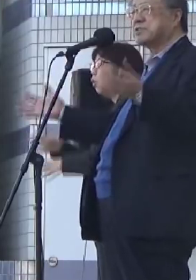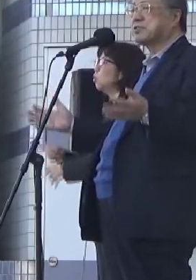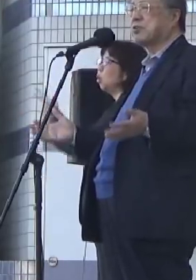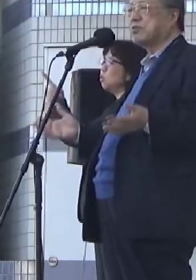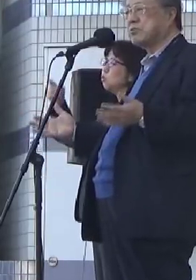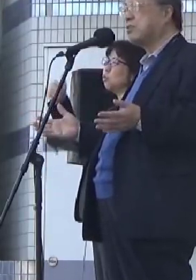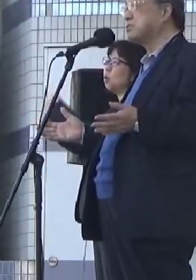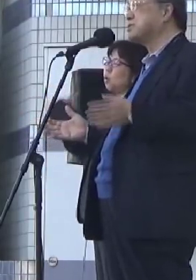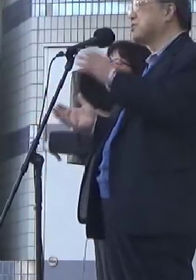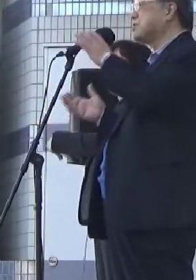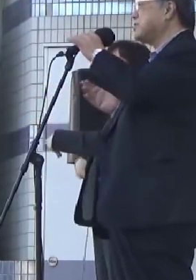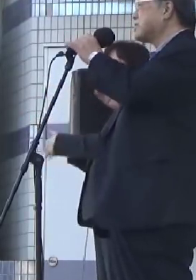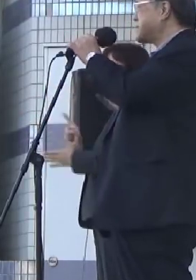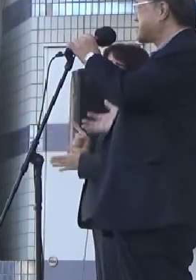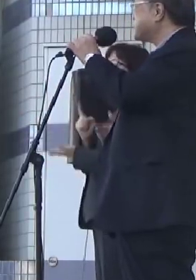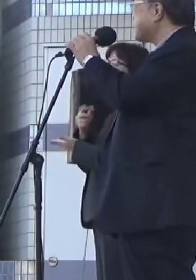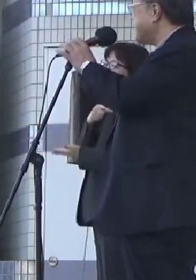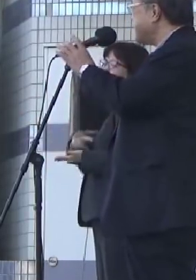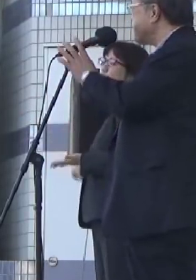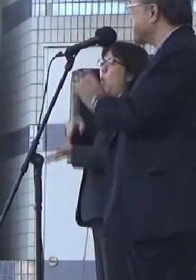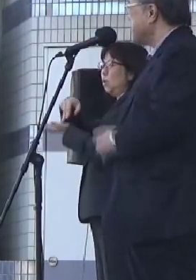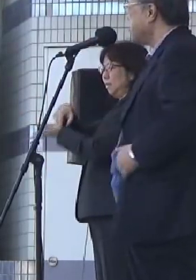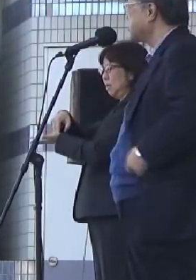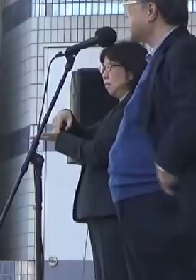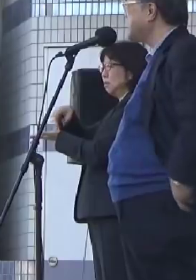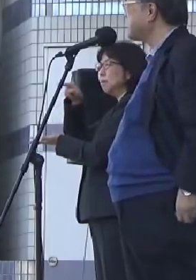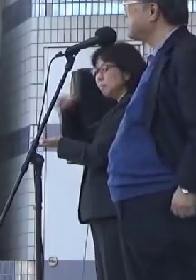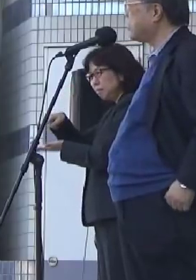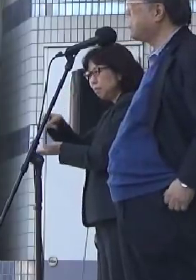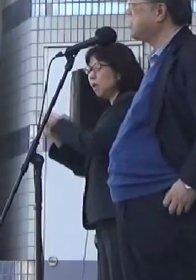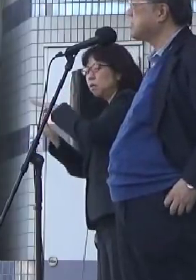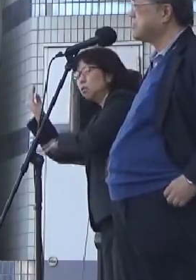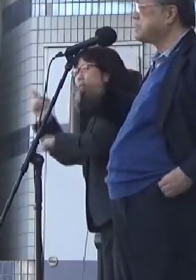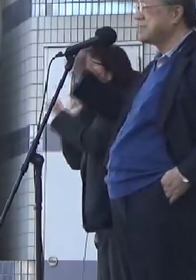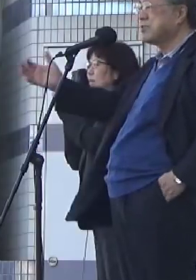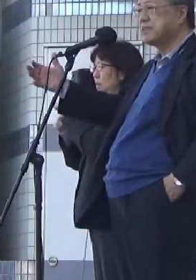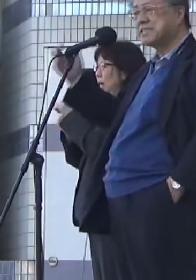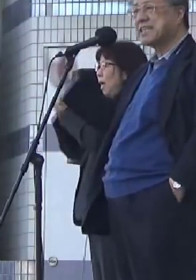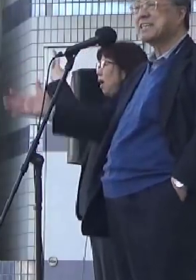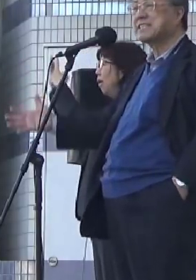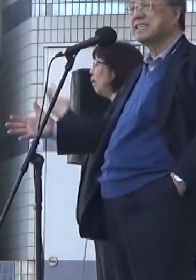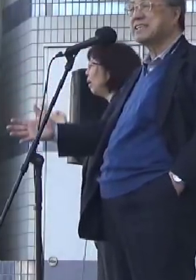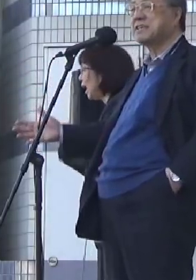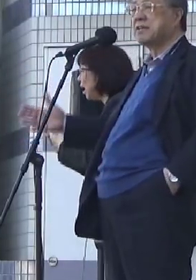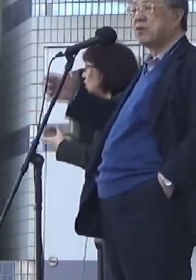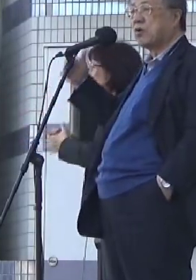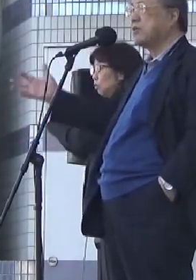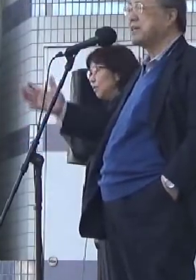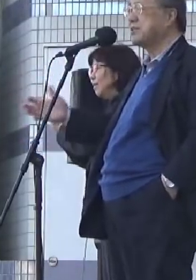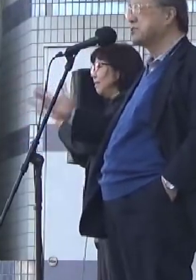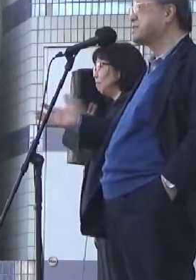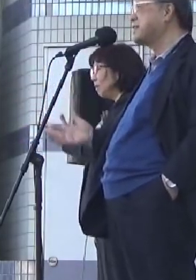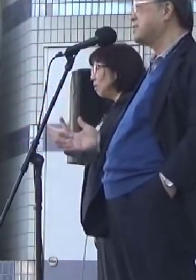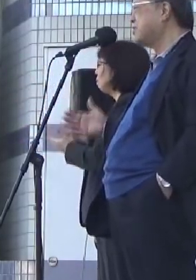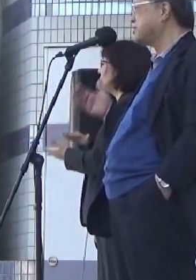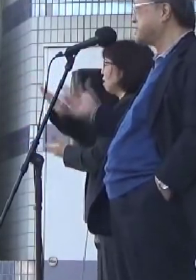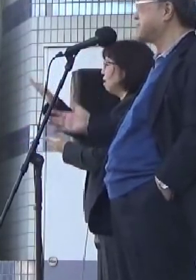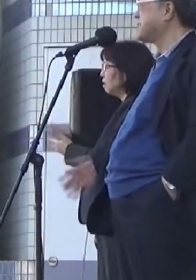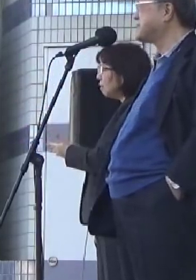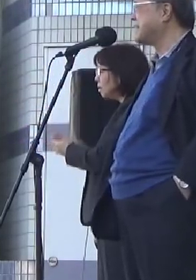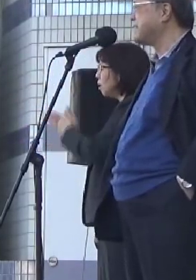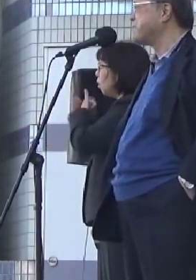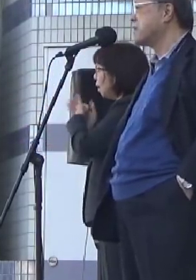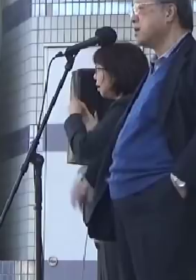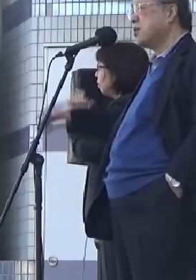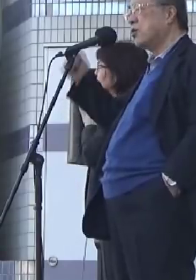党の統一候補の勝利を勝ち取るため北海道の友人の皆さん方に応援要請を